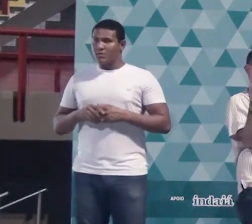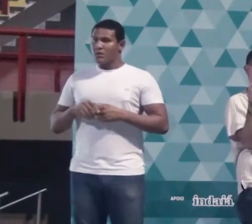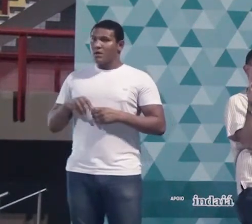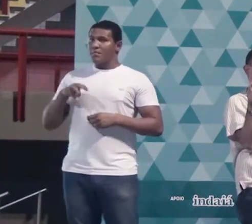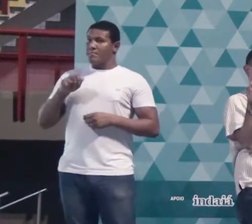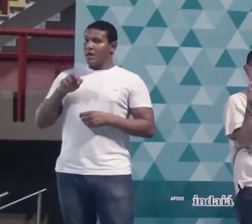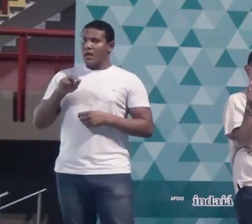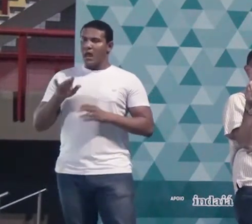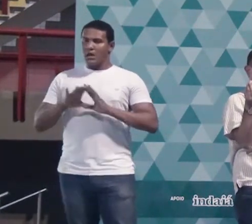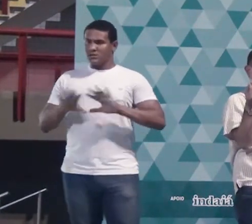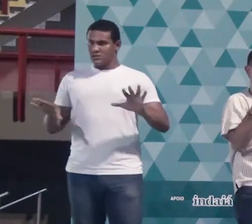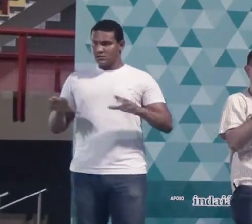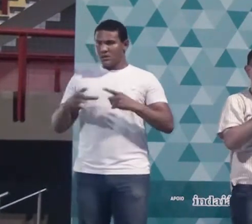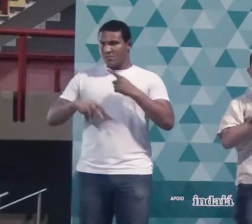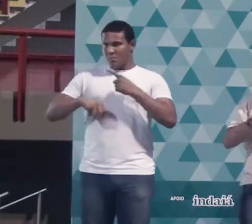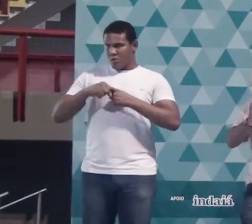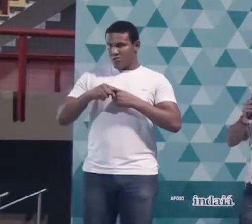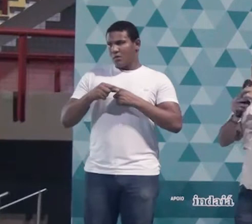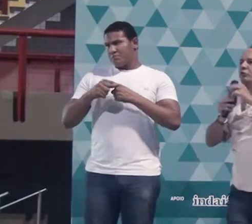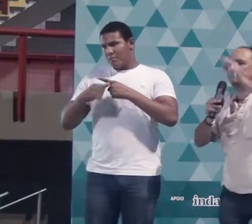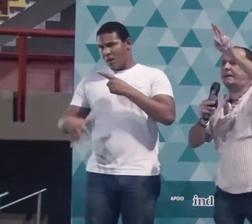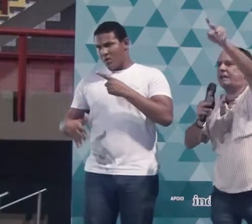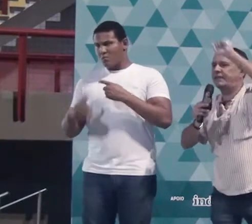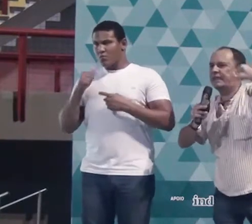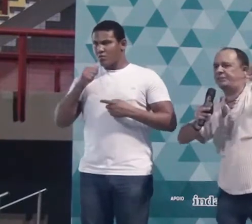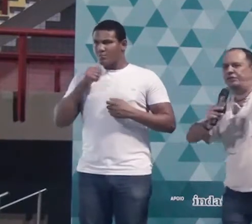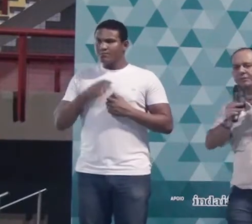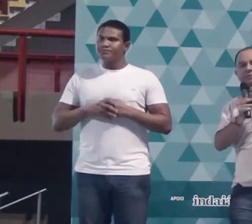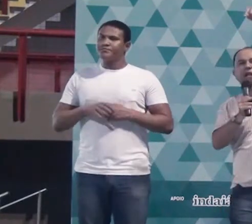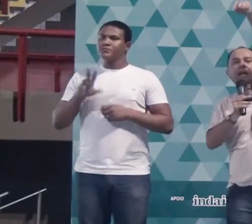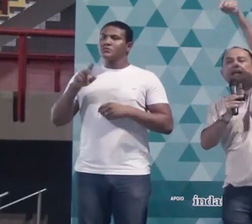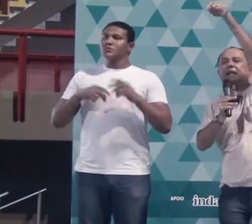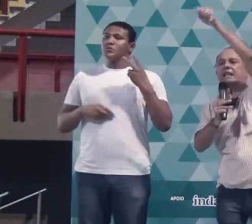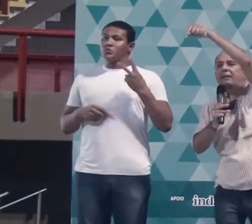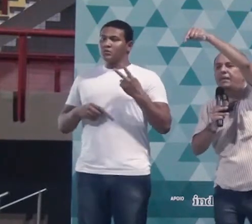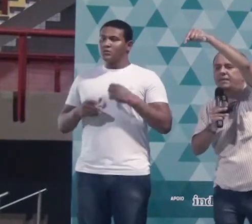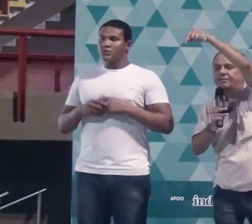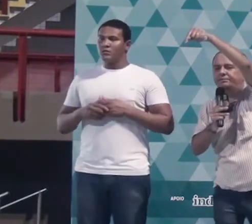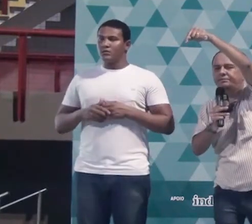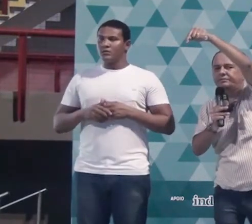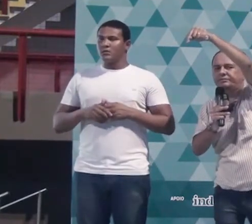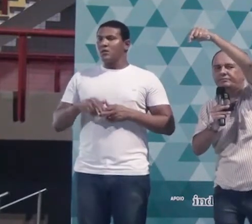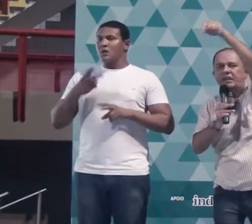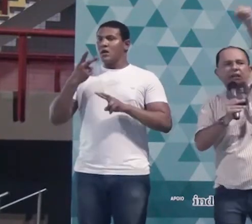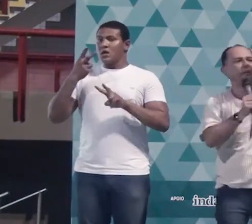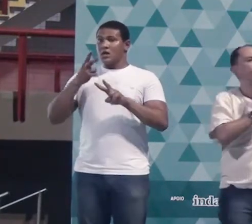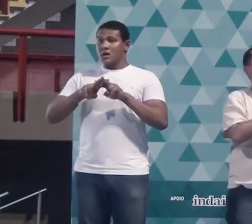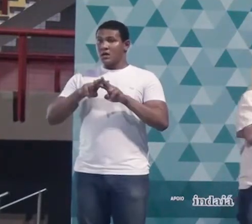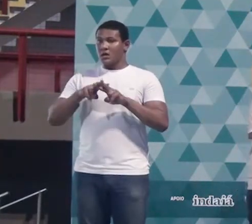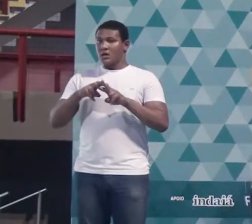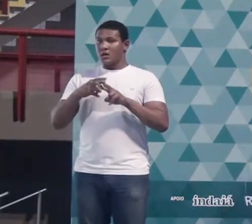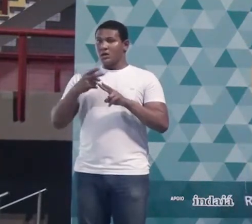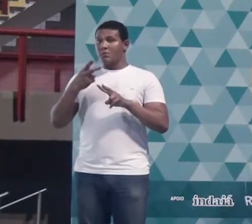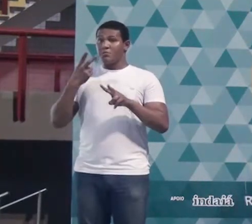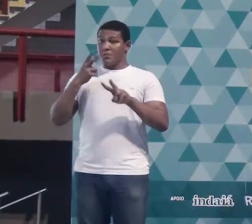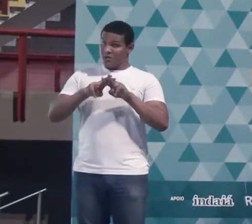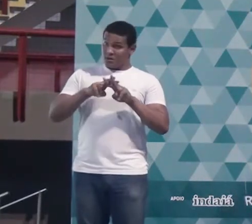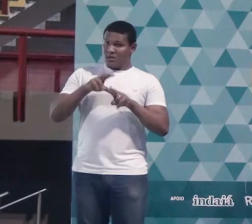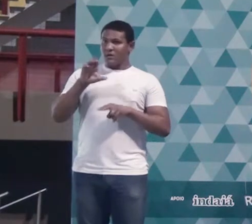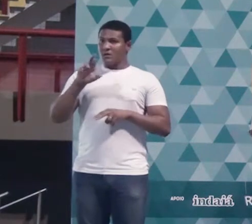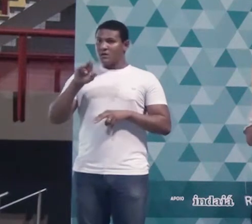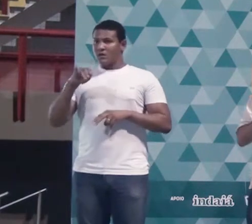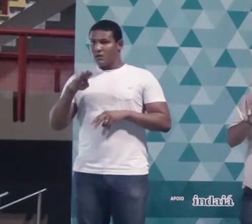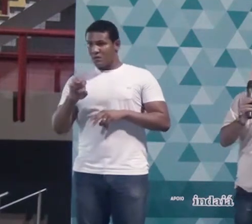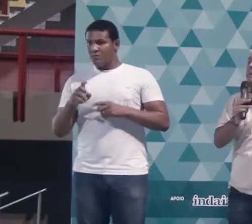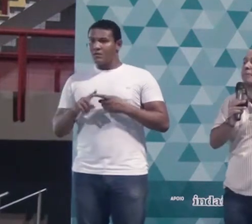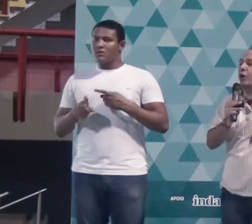Maria é o hipônimo. Entende isso ou não? Duas palavrinhas rapidinho. Crime e furto.